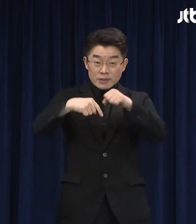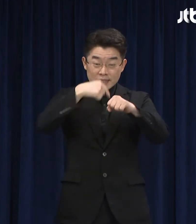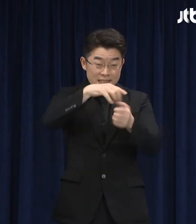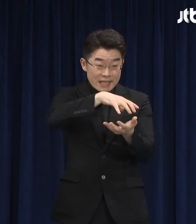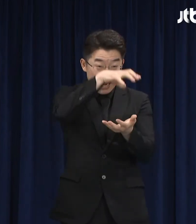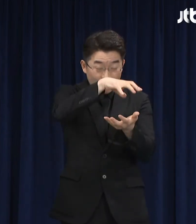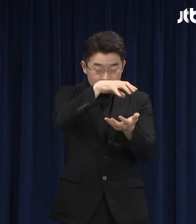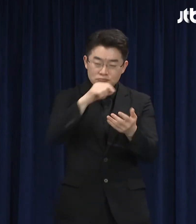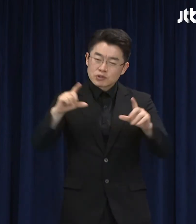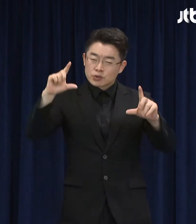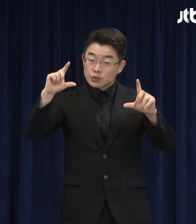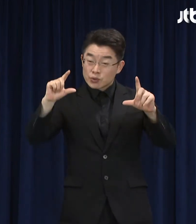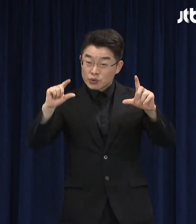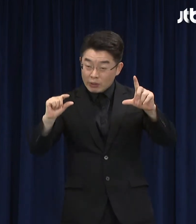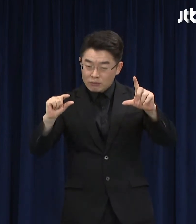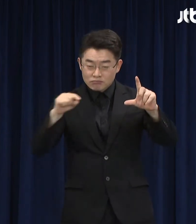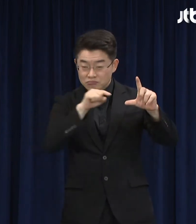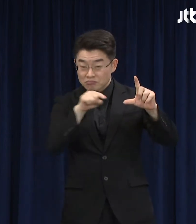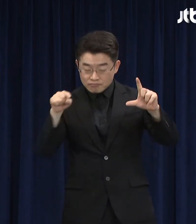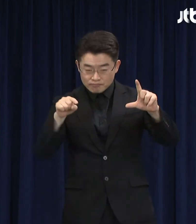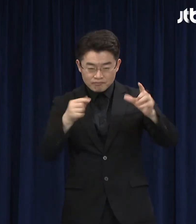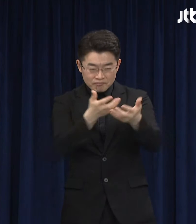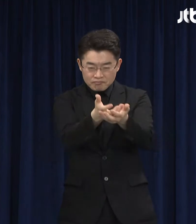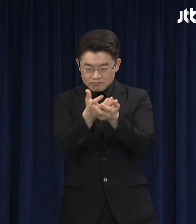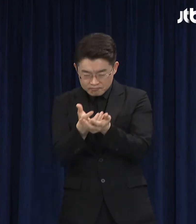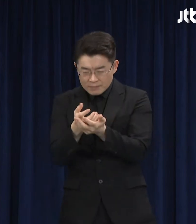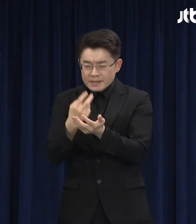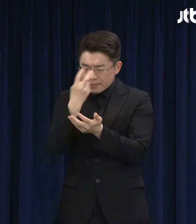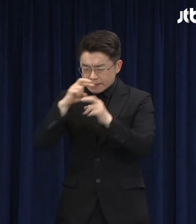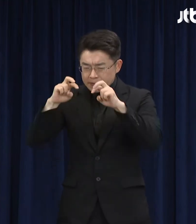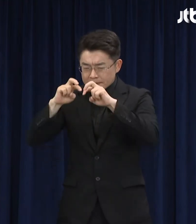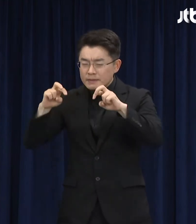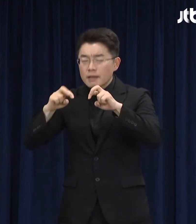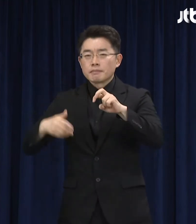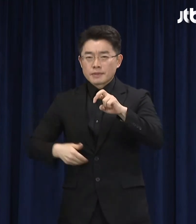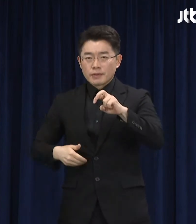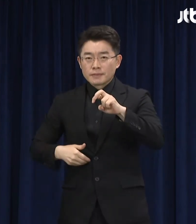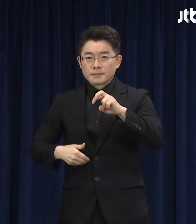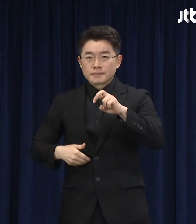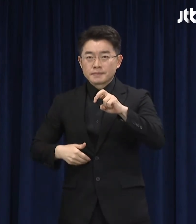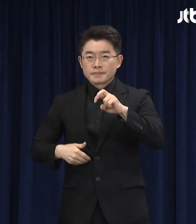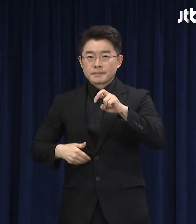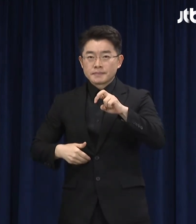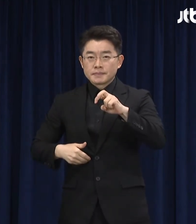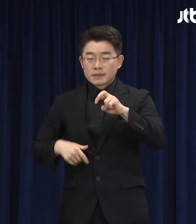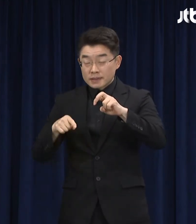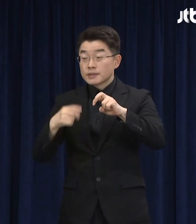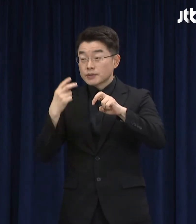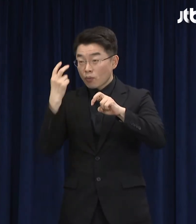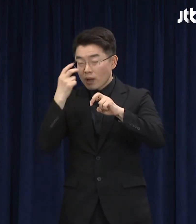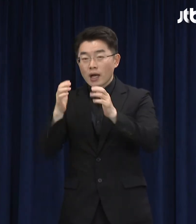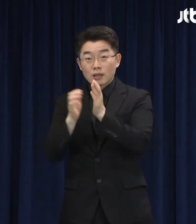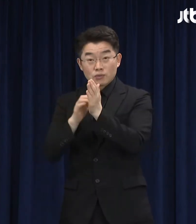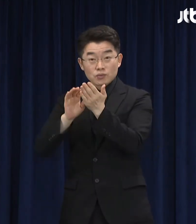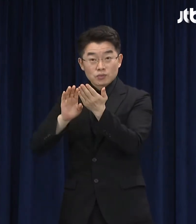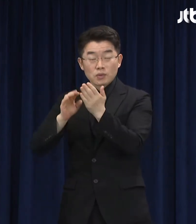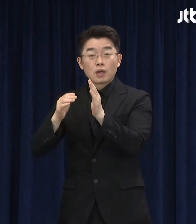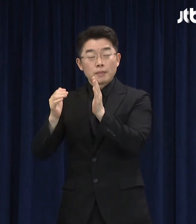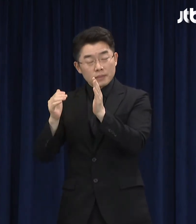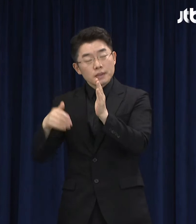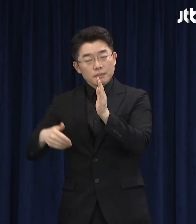있기 때문에 이 부분은 저희들이 정밀 분석이 필요합니다. 이 부분을 정밀 분석하고